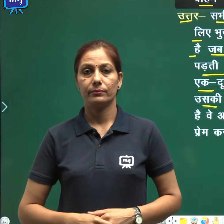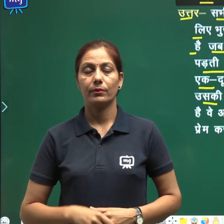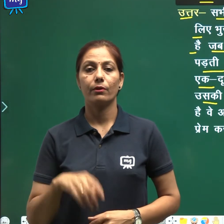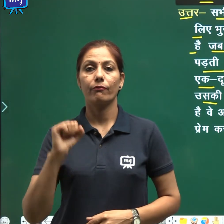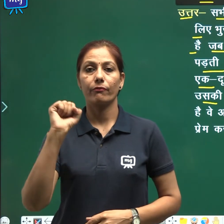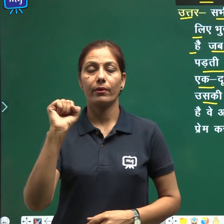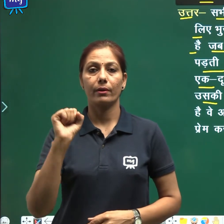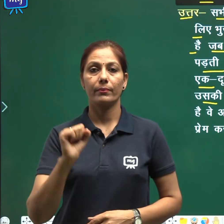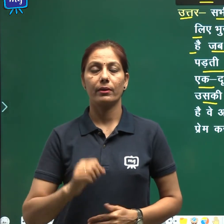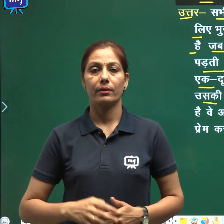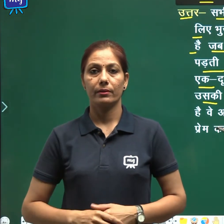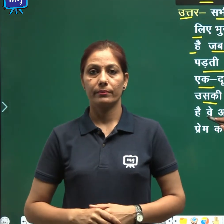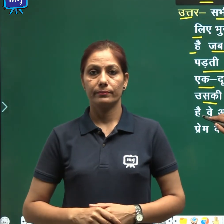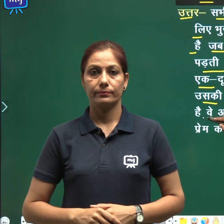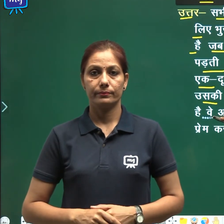वे अपने